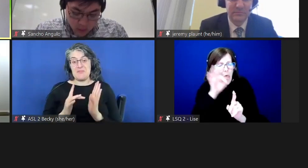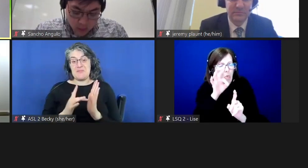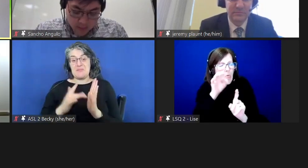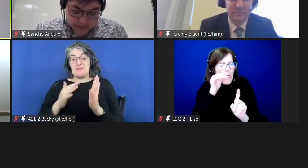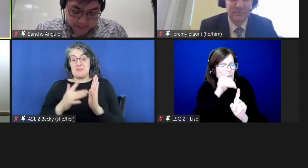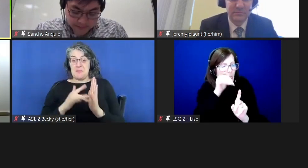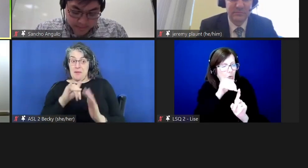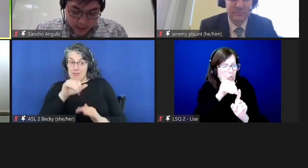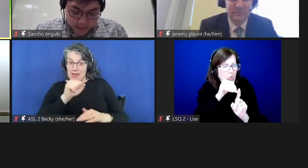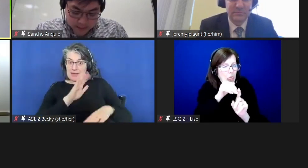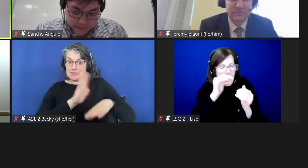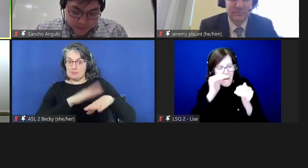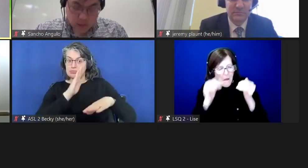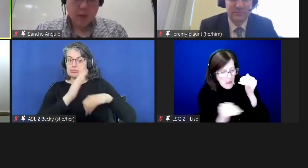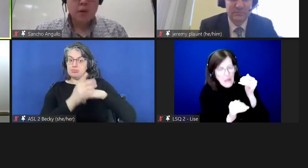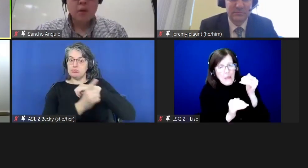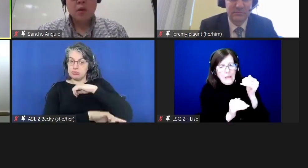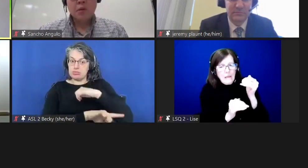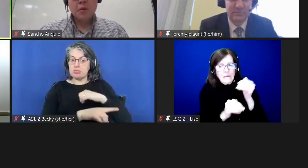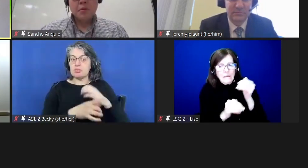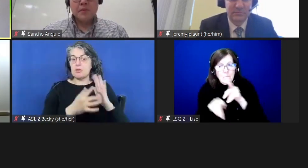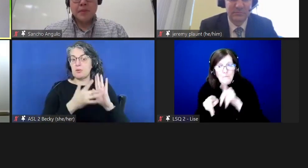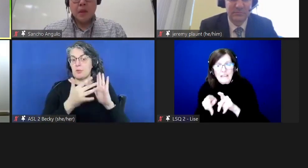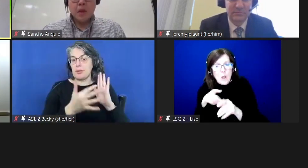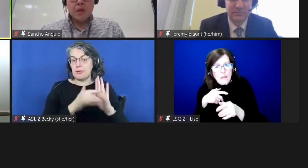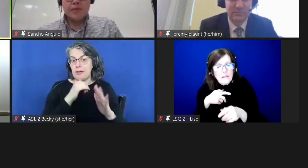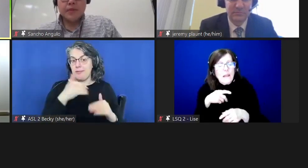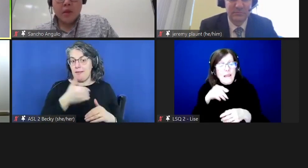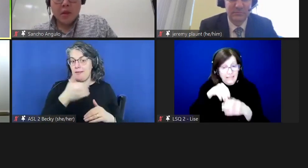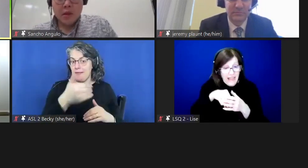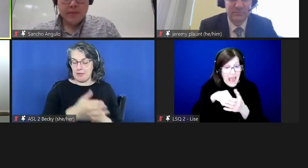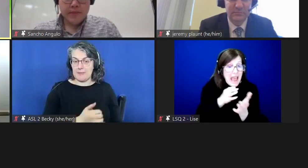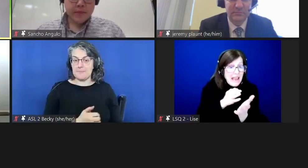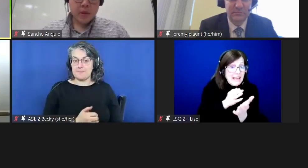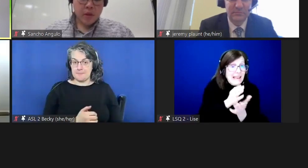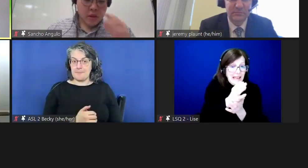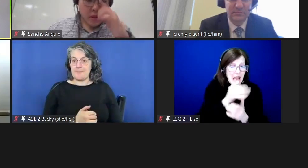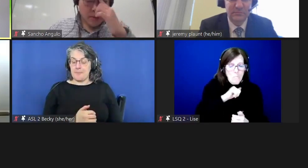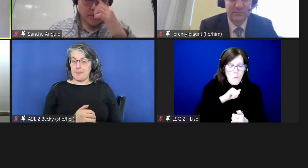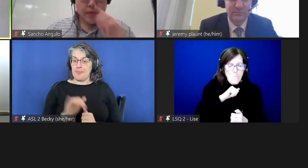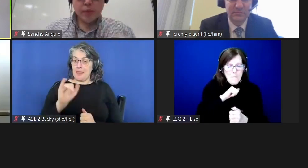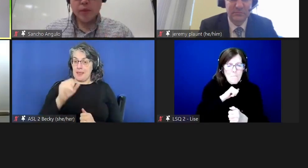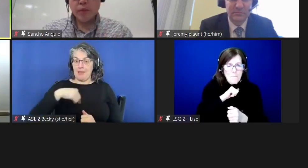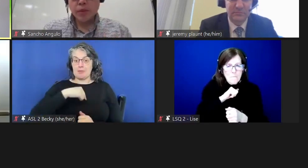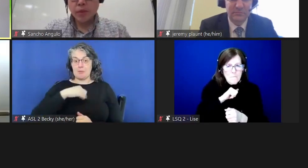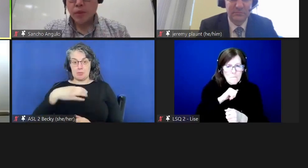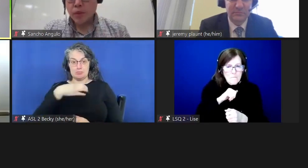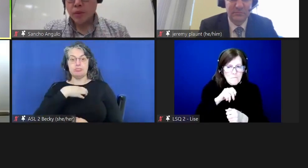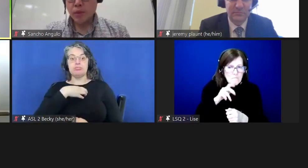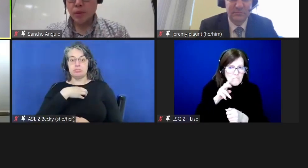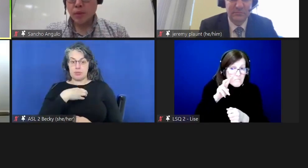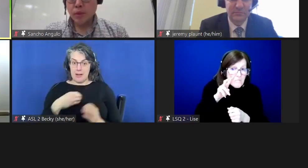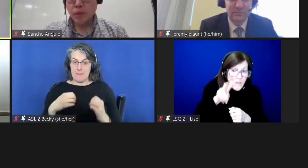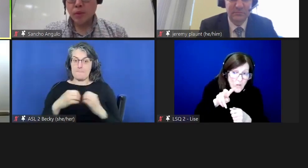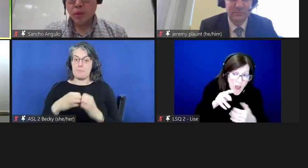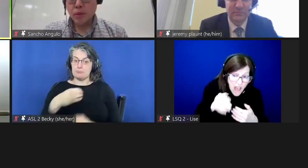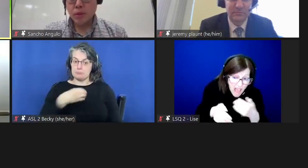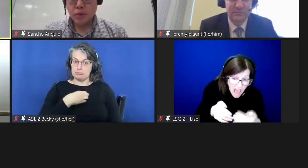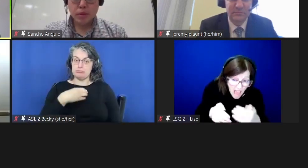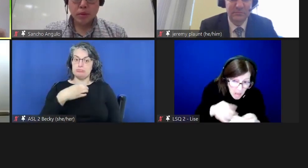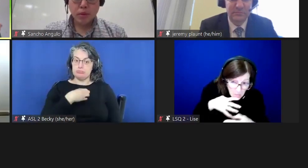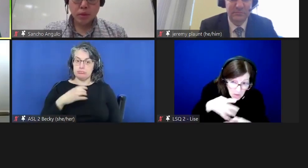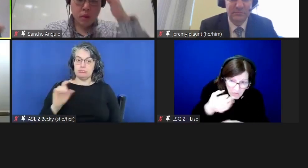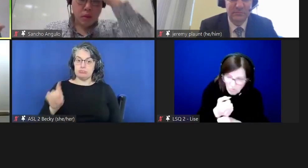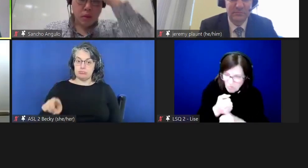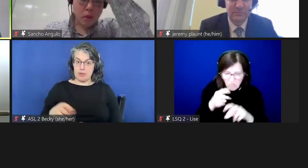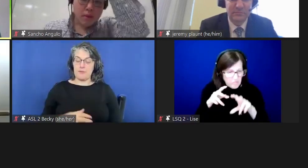subalterne, moi dans ma carrière, je n'ai pas vu beaucoup d'actions aboutir dans ce domaine-là.